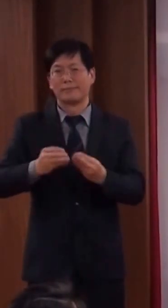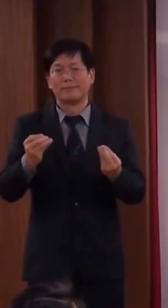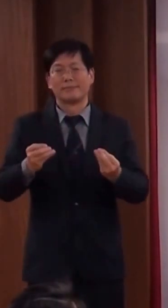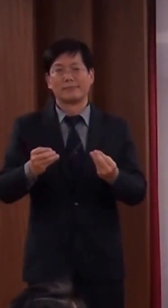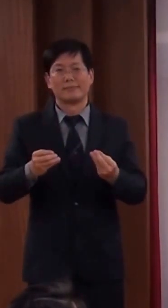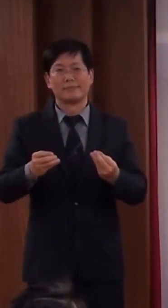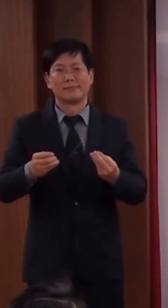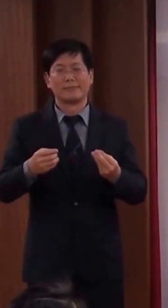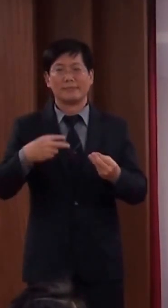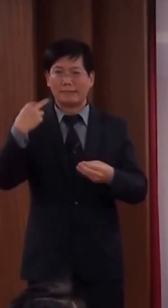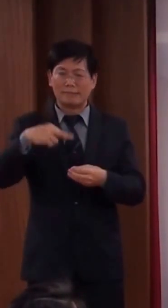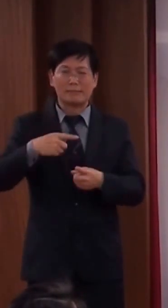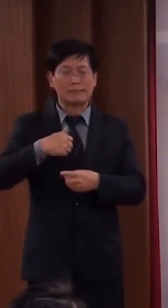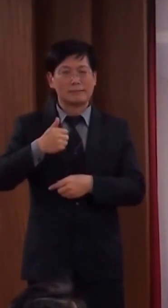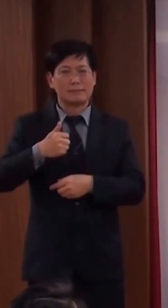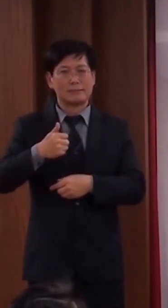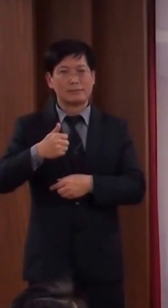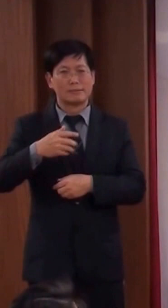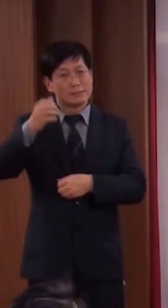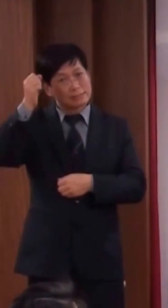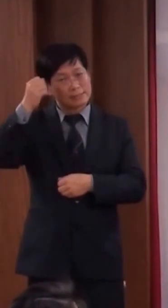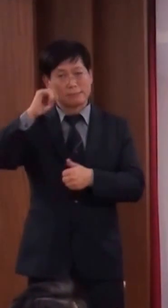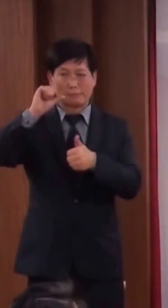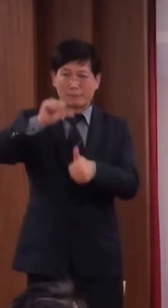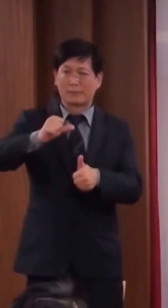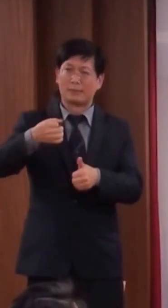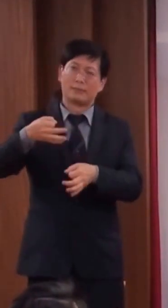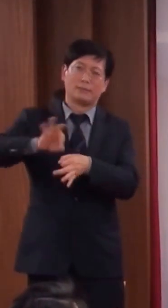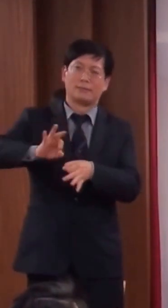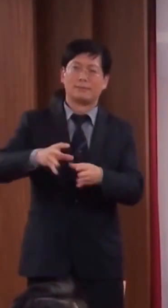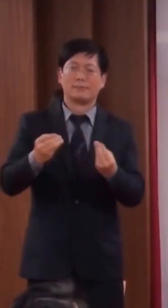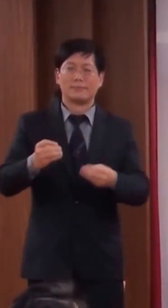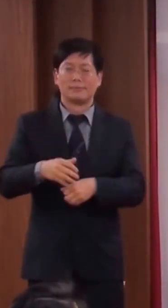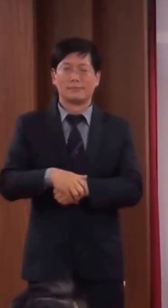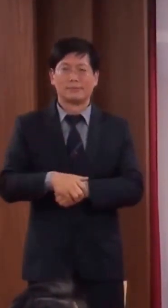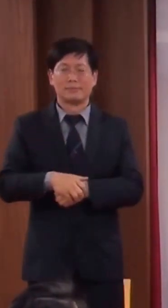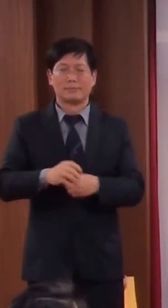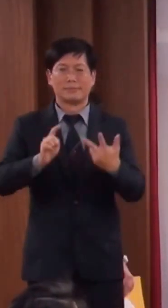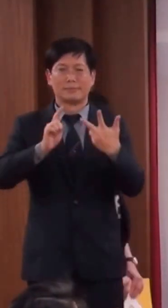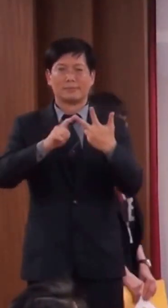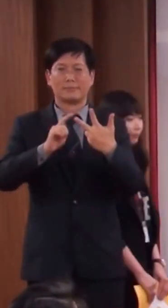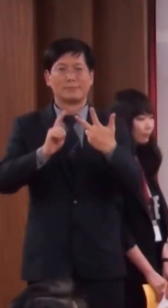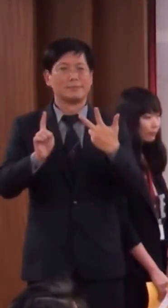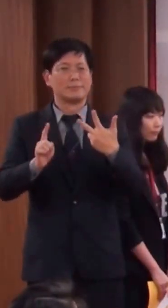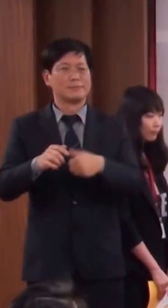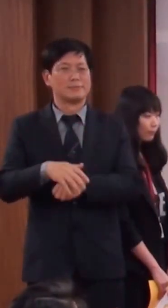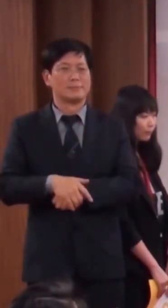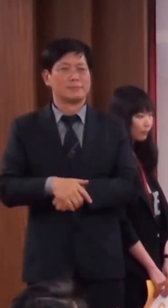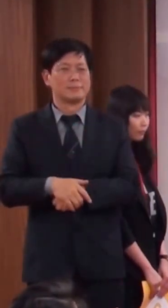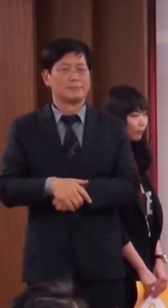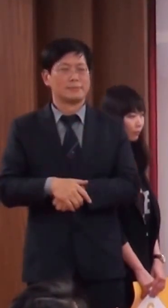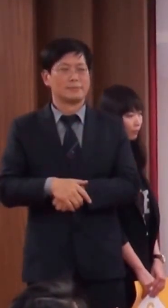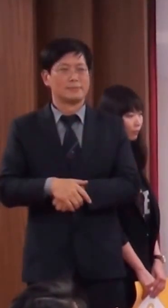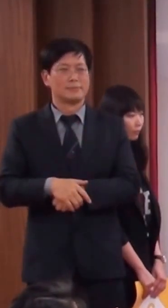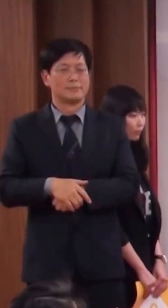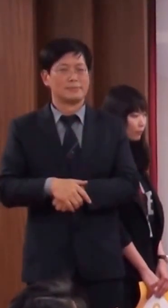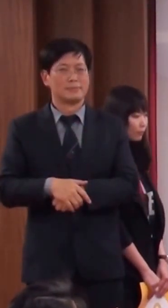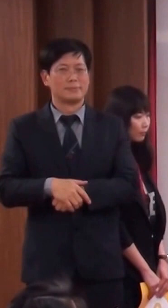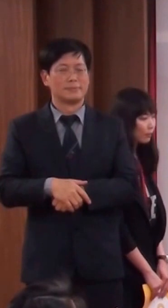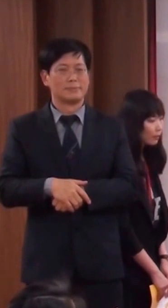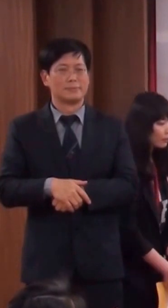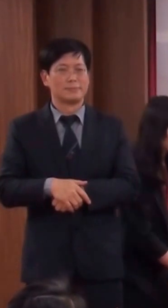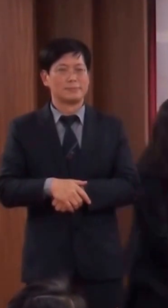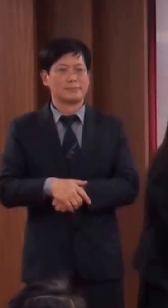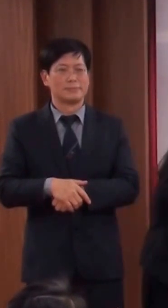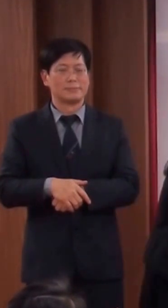了？也不用再背那个。哎，叫什么滞纳金，对不对？哎呀，好，再来第七招，第七波，来，甲您教就是